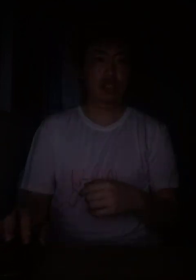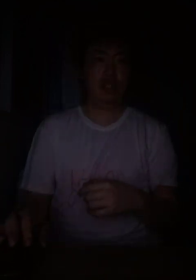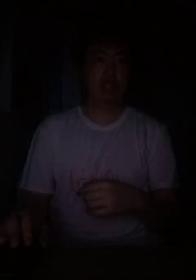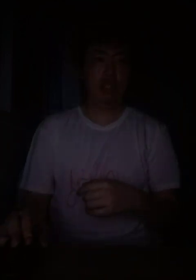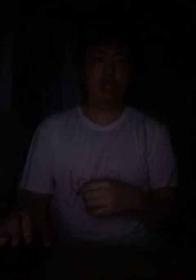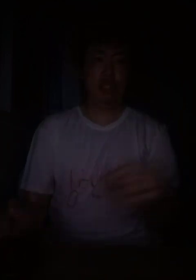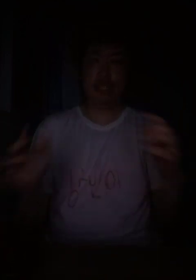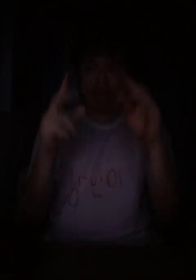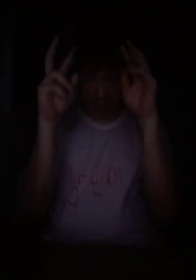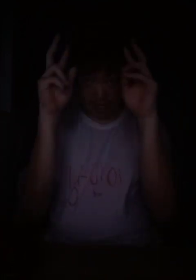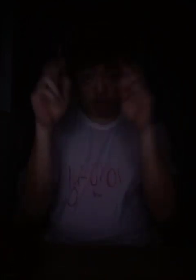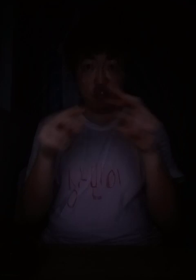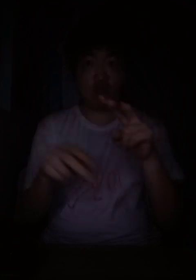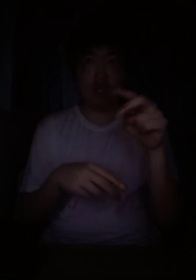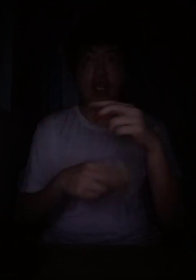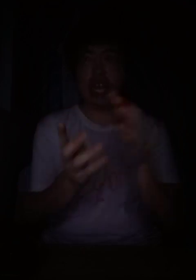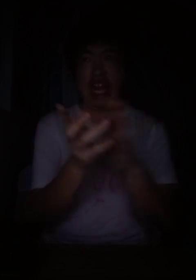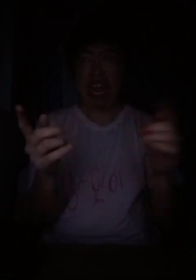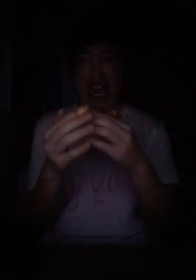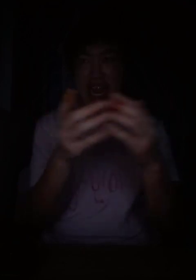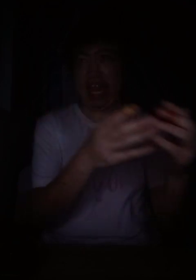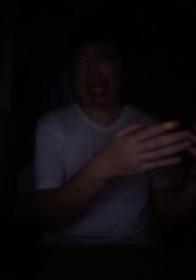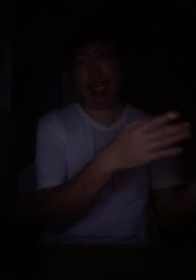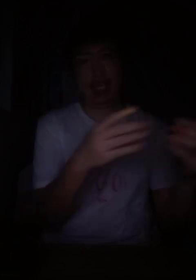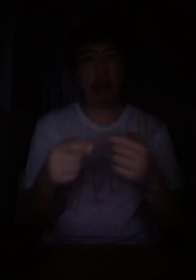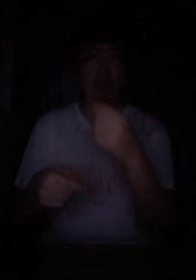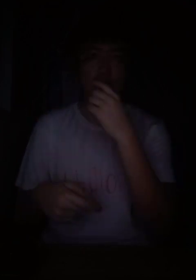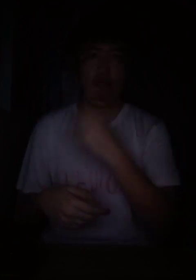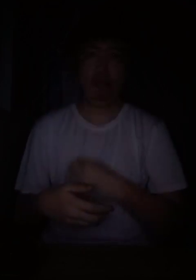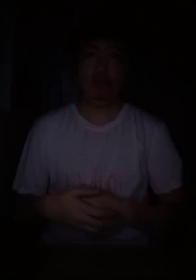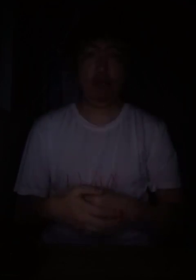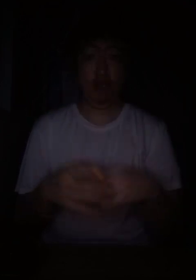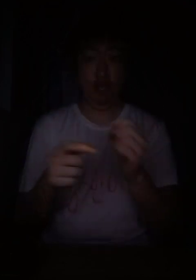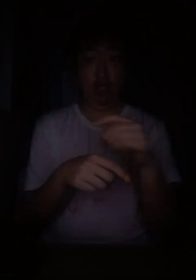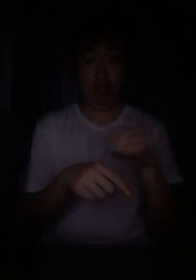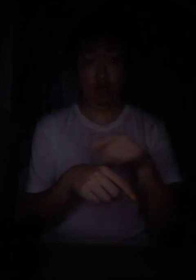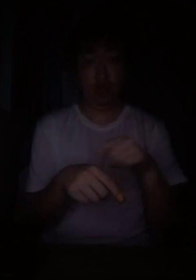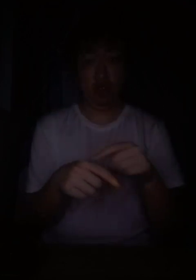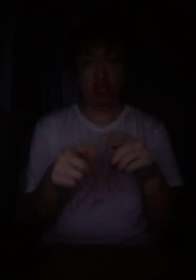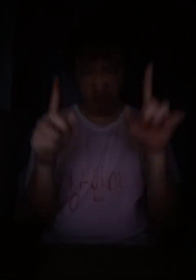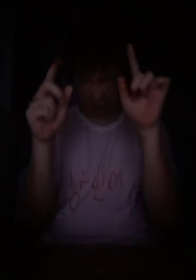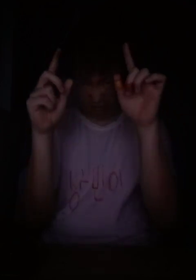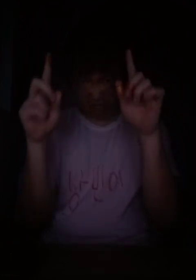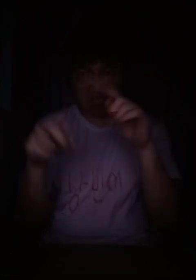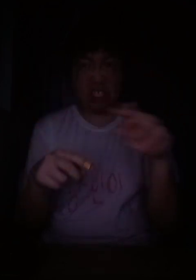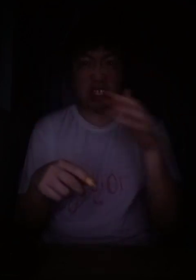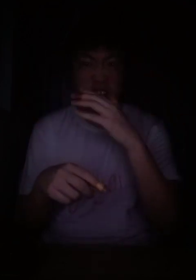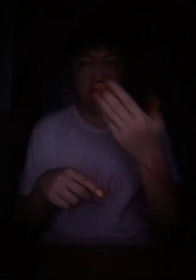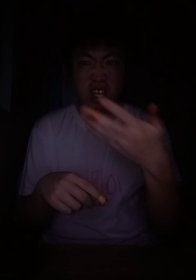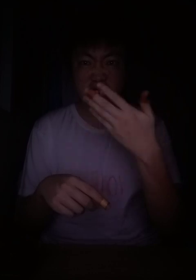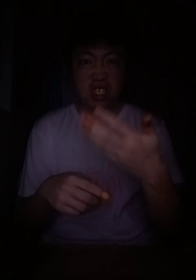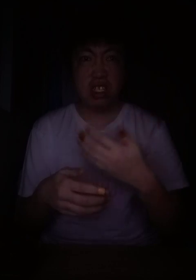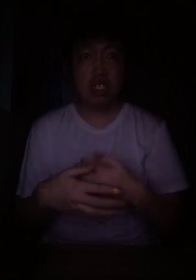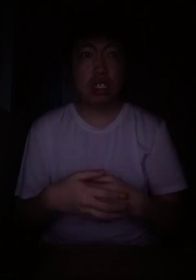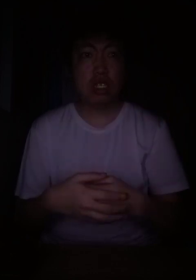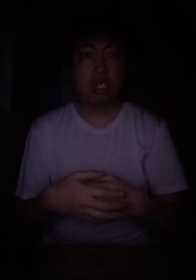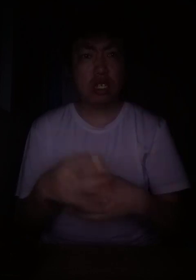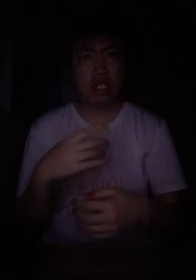하얀 개 2마리가 주인과 산책을 하고 있습니다. 길 건너편 그늘 검은 개 1마리가 나타납니다. 갑자기 하얀